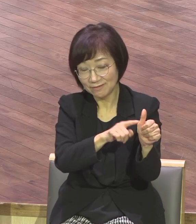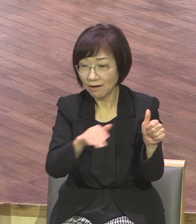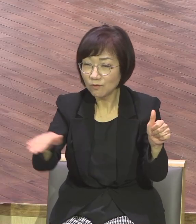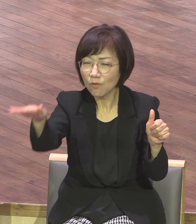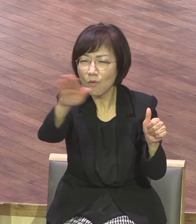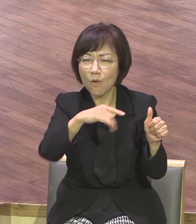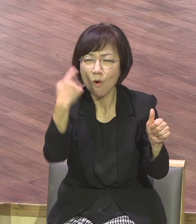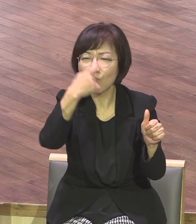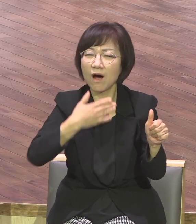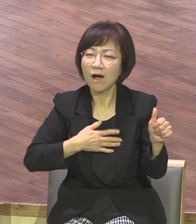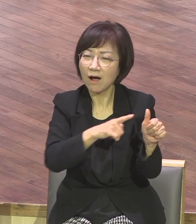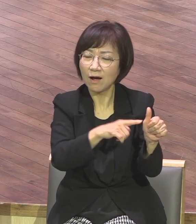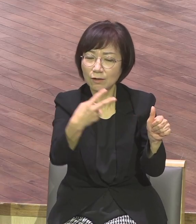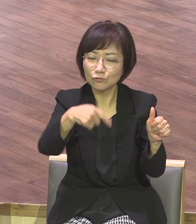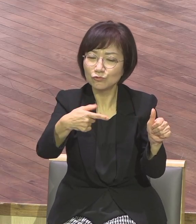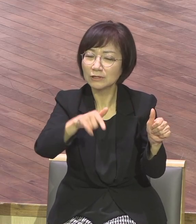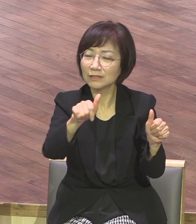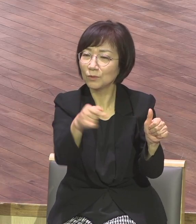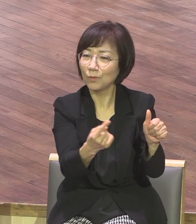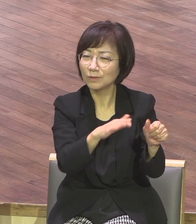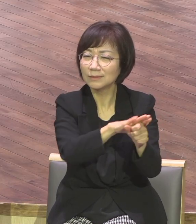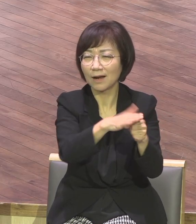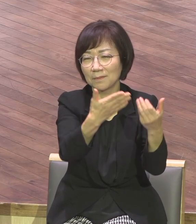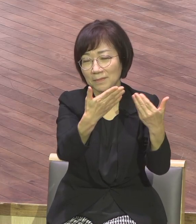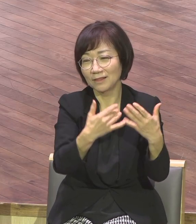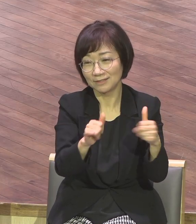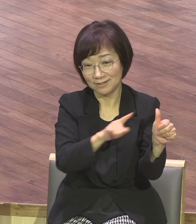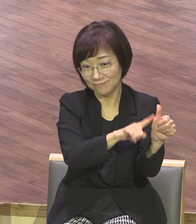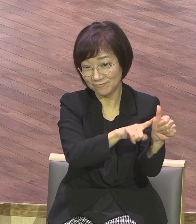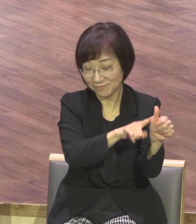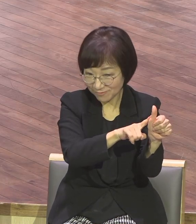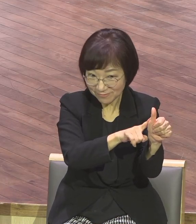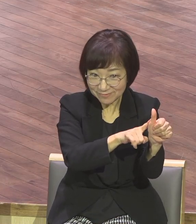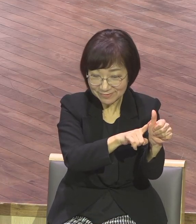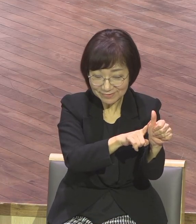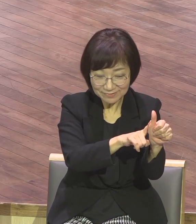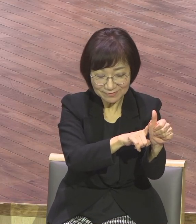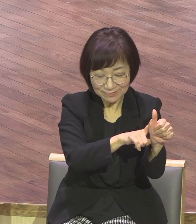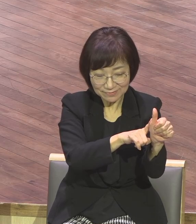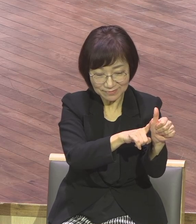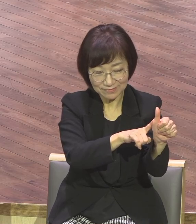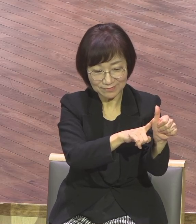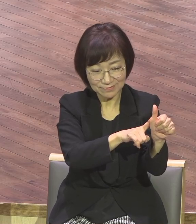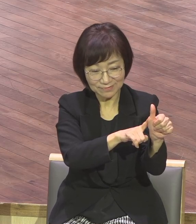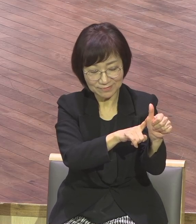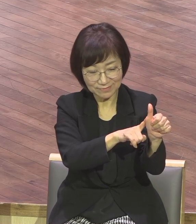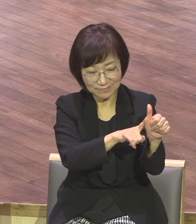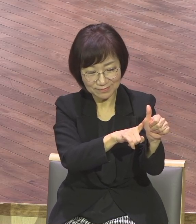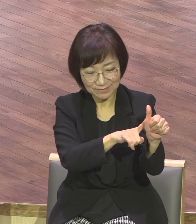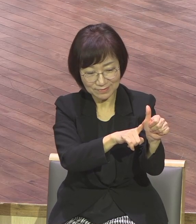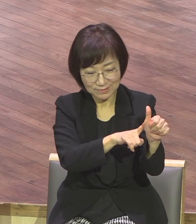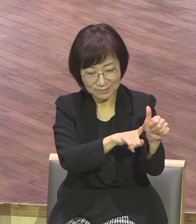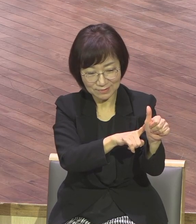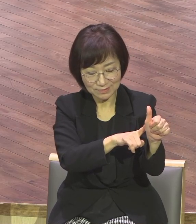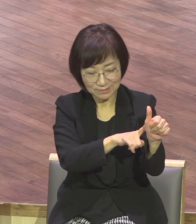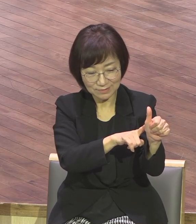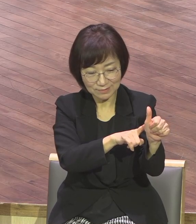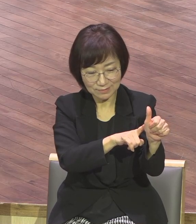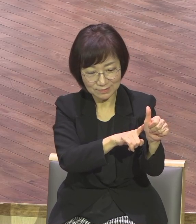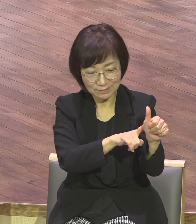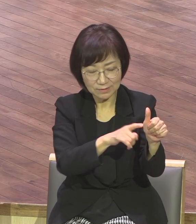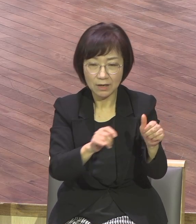않나? 사랑받는 이 형제 이 두기고 그만큼 모든 사람들에게 사랑을